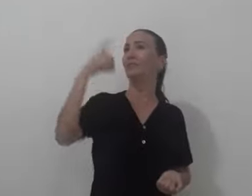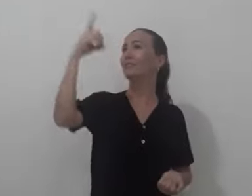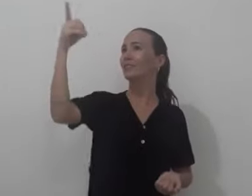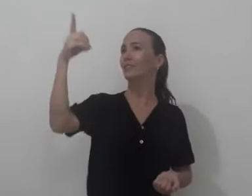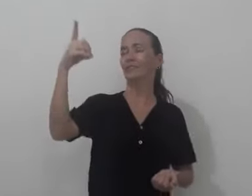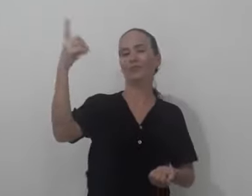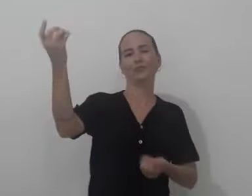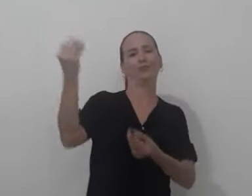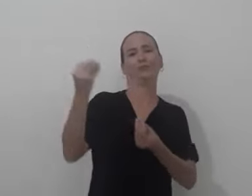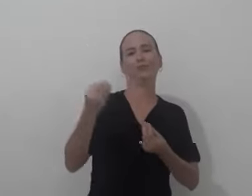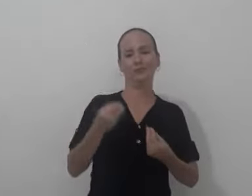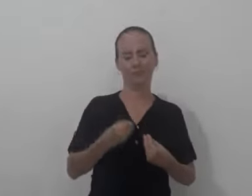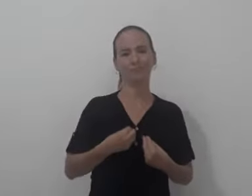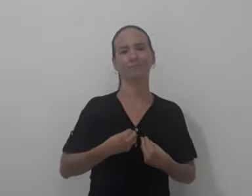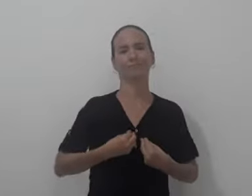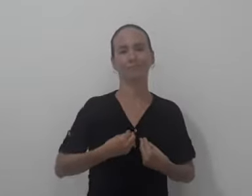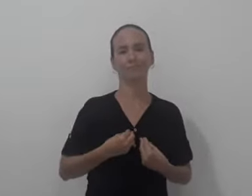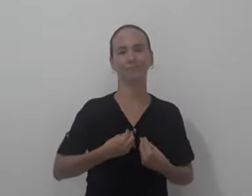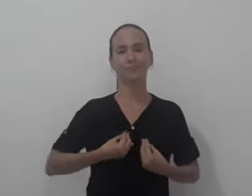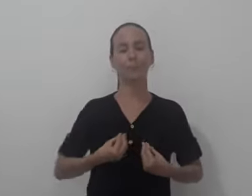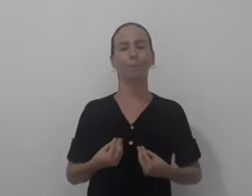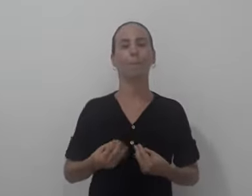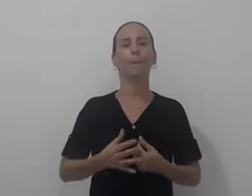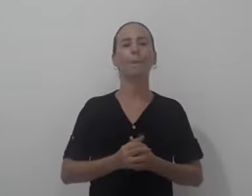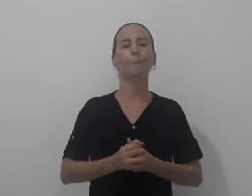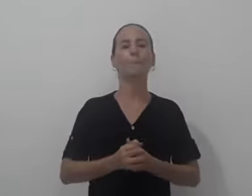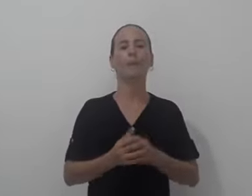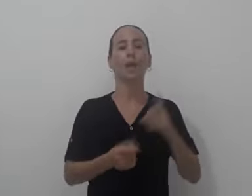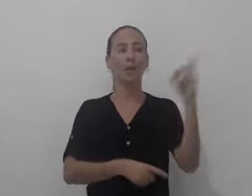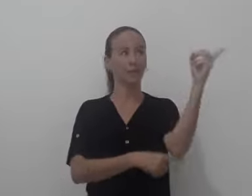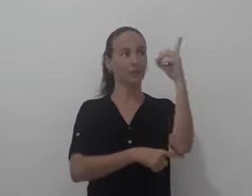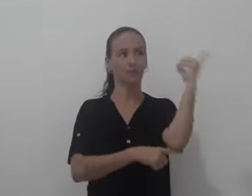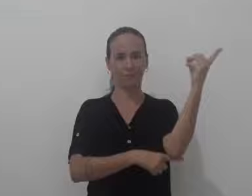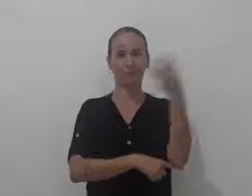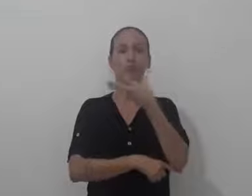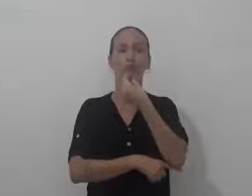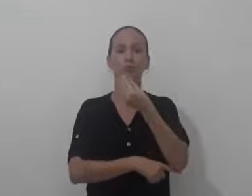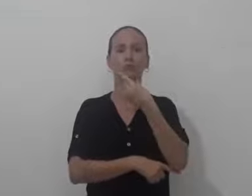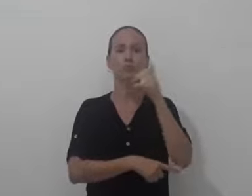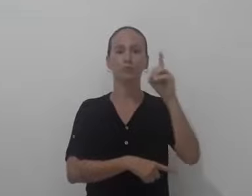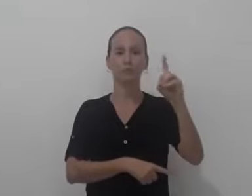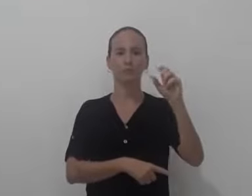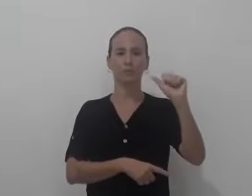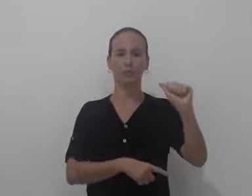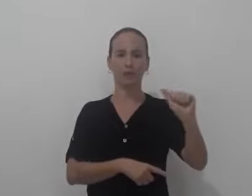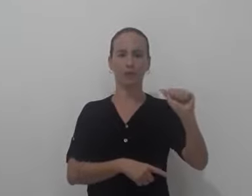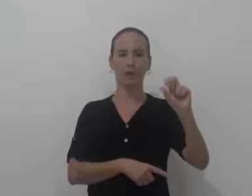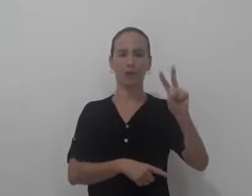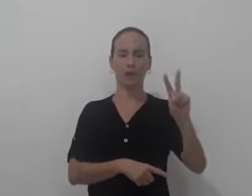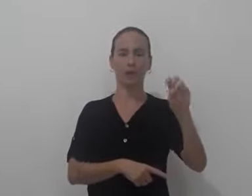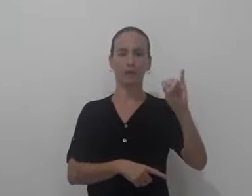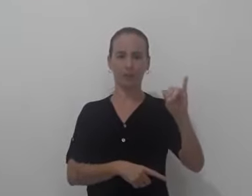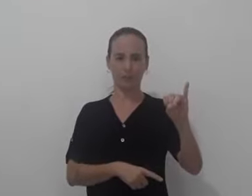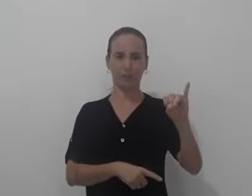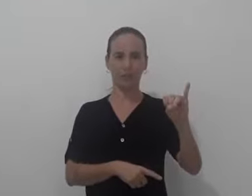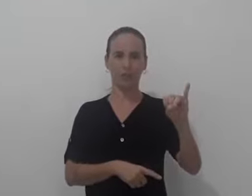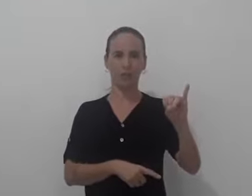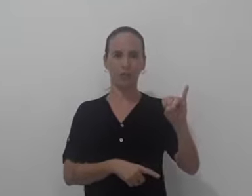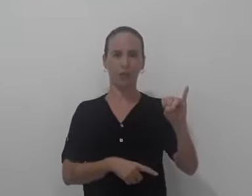fala um pouquinho disso. Davi, ele começa a trazer à memória, ele começa a trazer ao seu coração aquilo que lhe dá